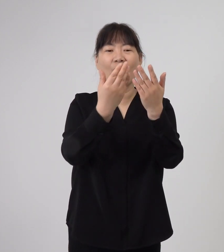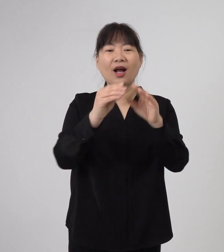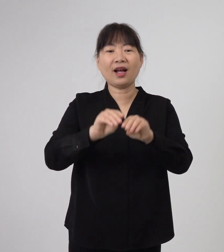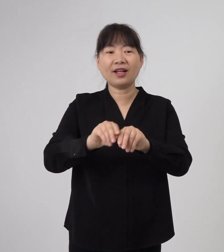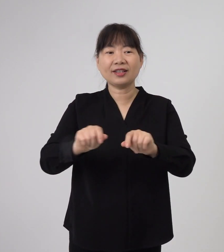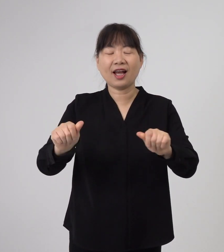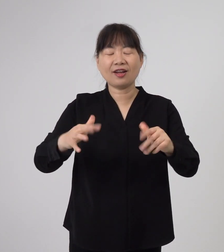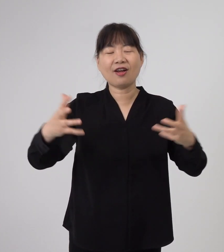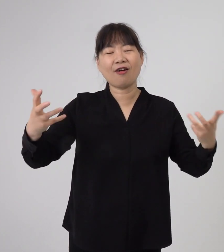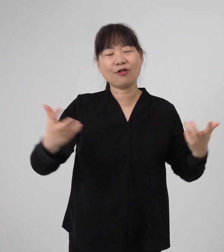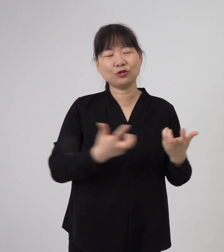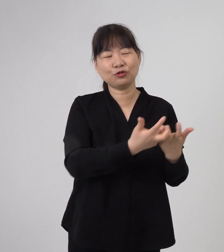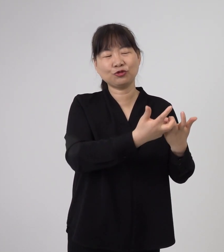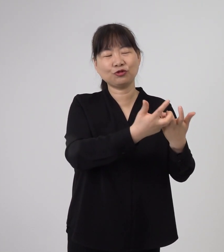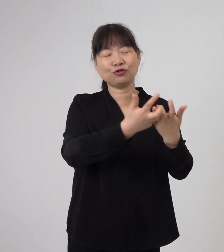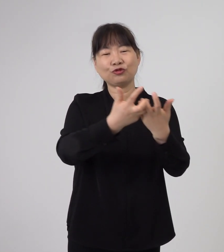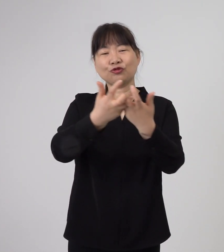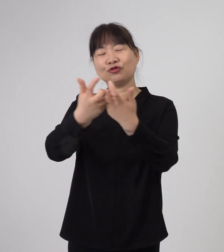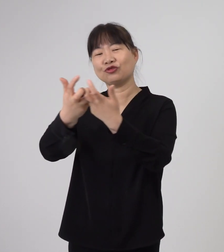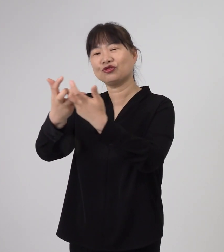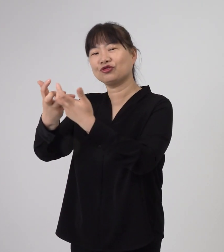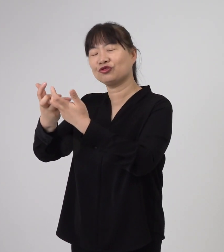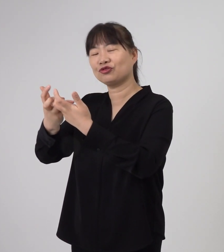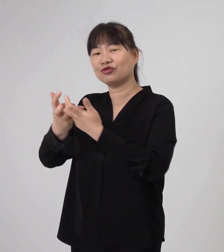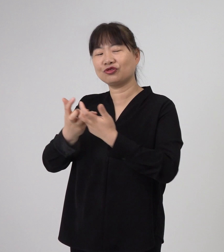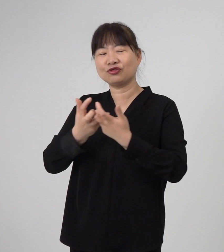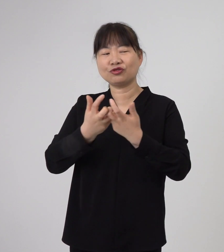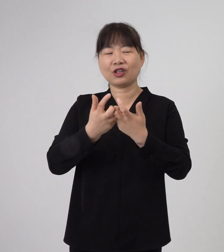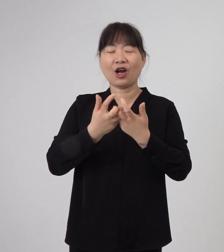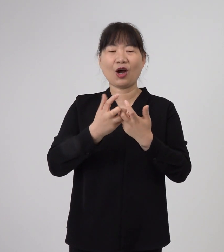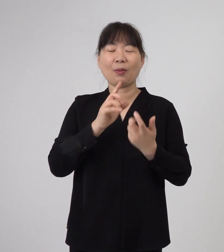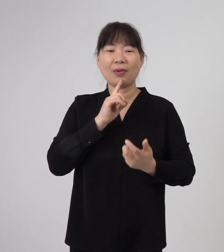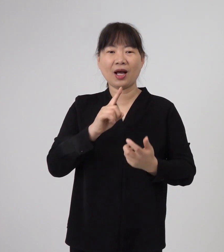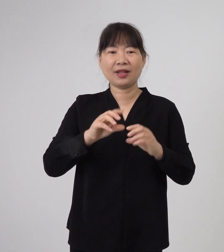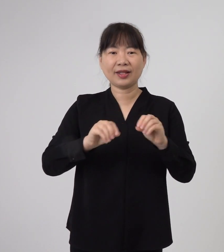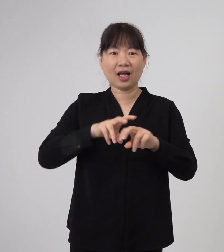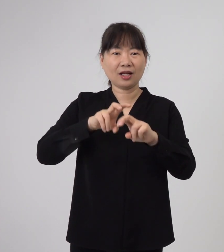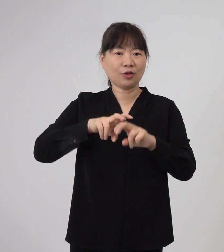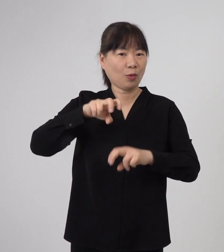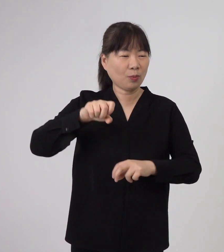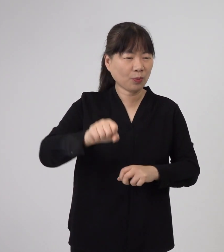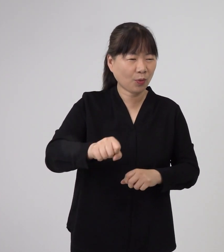그랬어요? 가득하라, 충만하라, 땅을 정복하라.